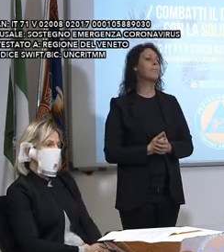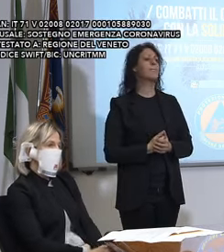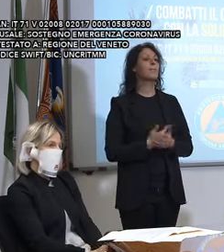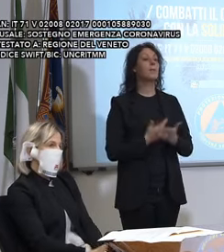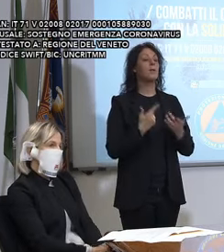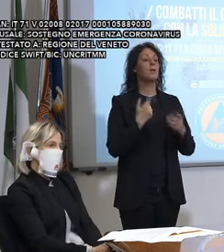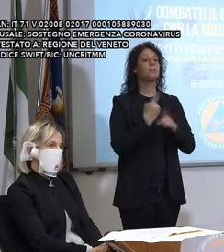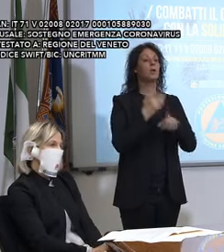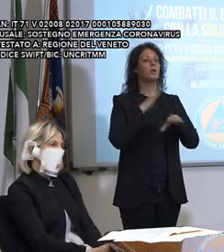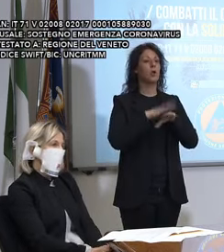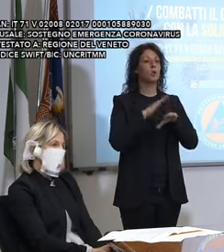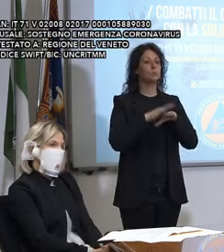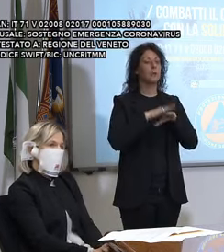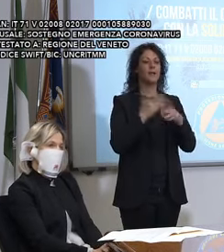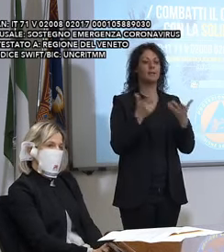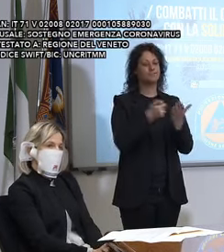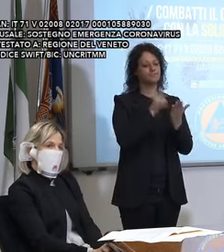Bluetooth deve essere acceso